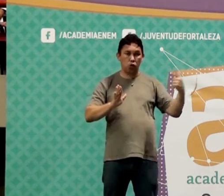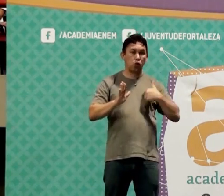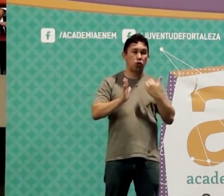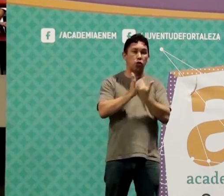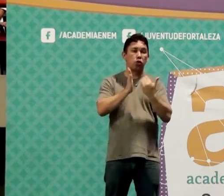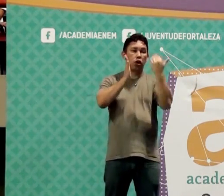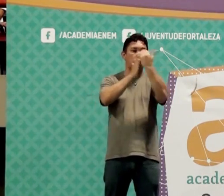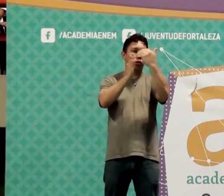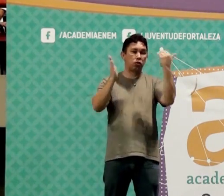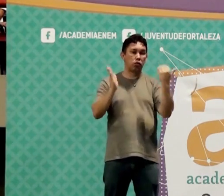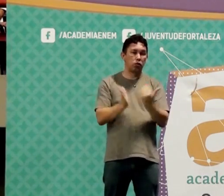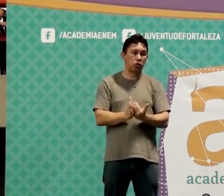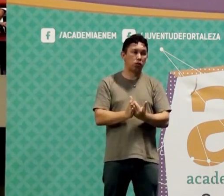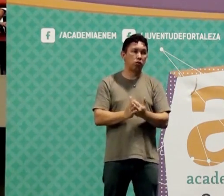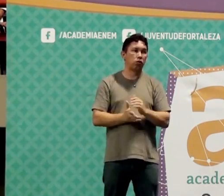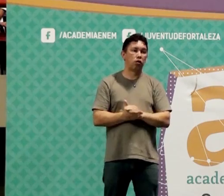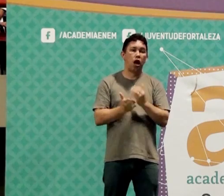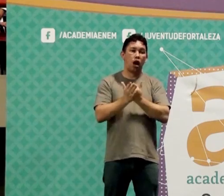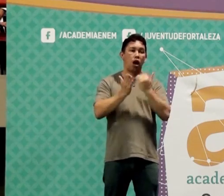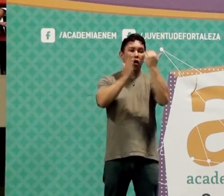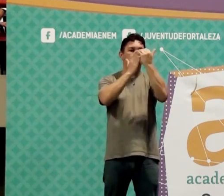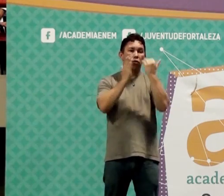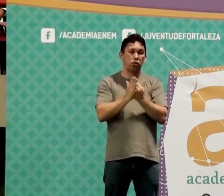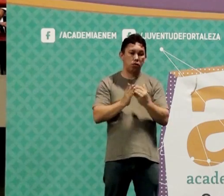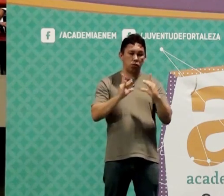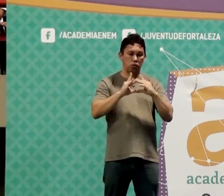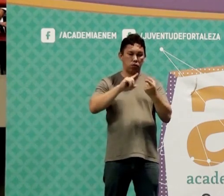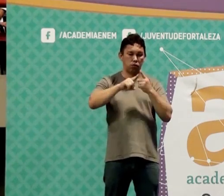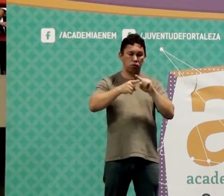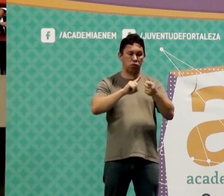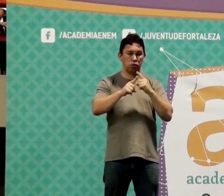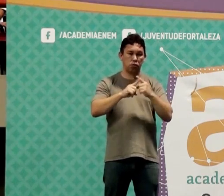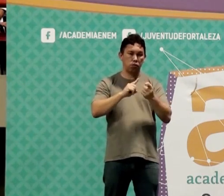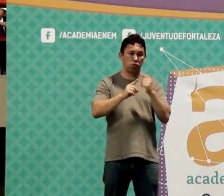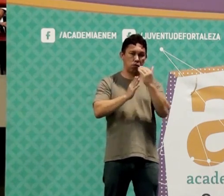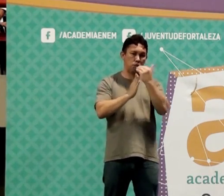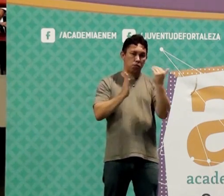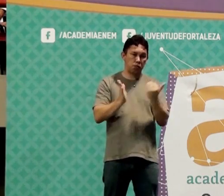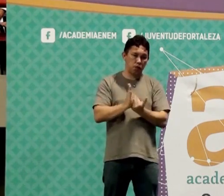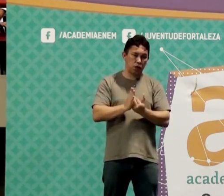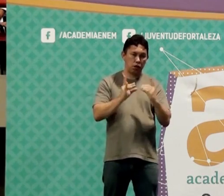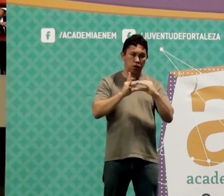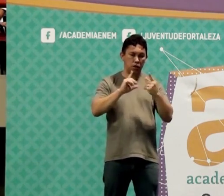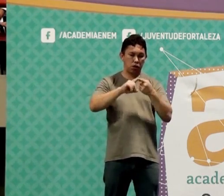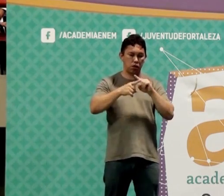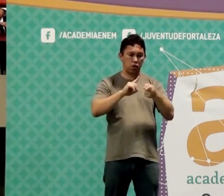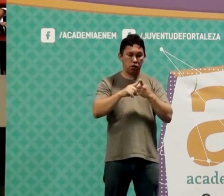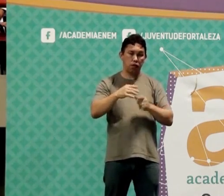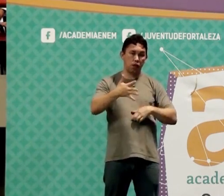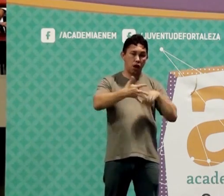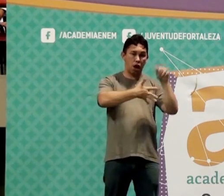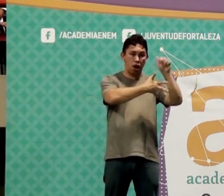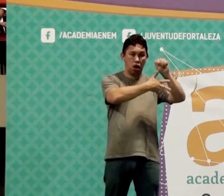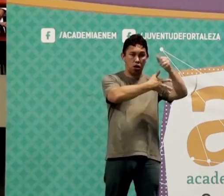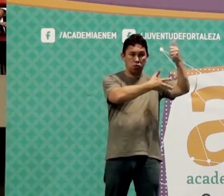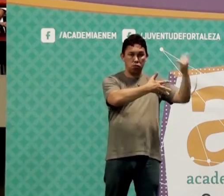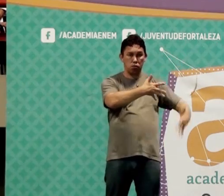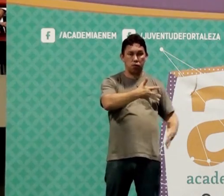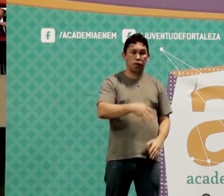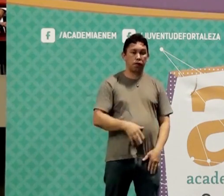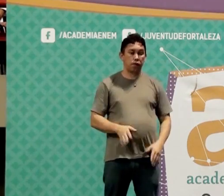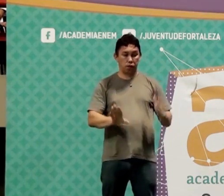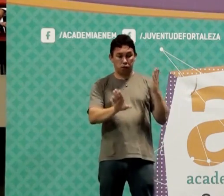da Idade Média. O século XI viu o comércio andar a passos largos. O XII viu a Europa se transformar em